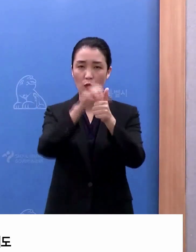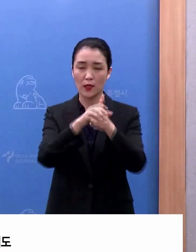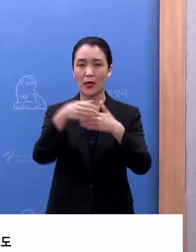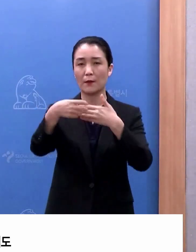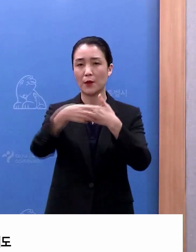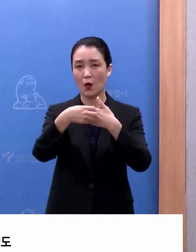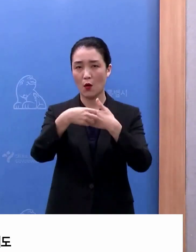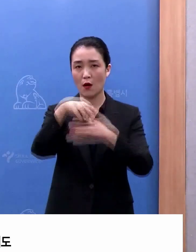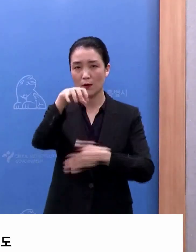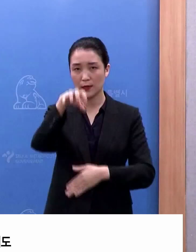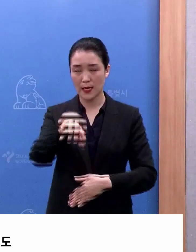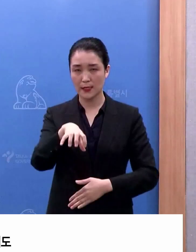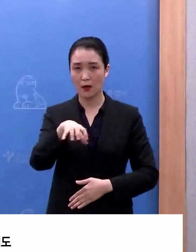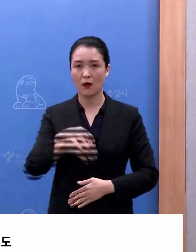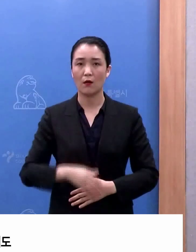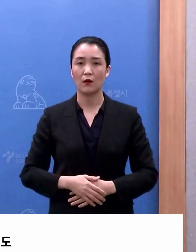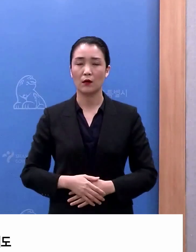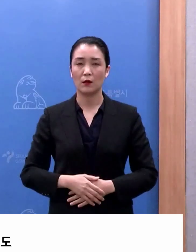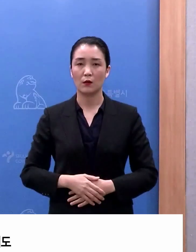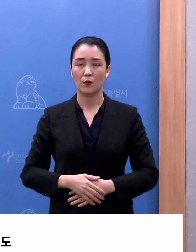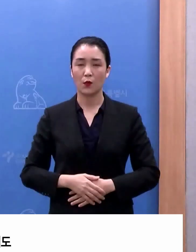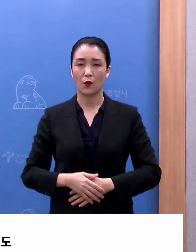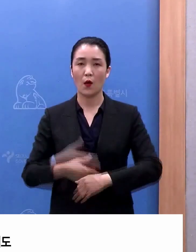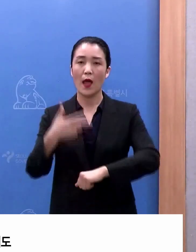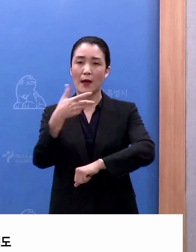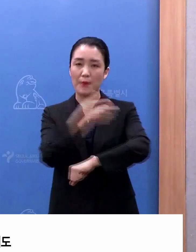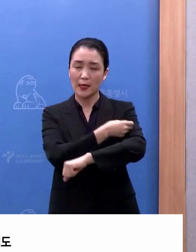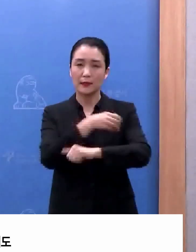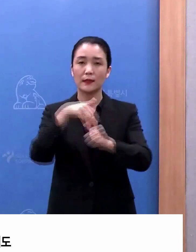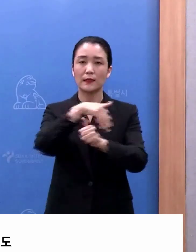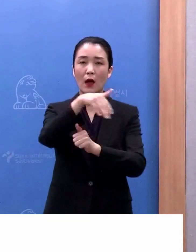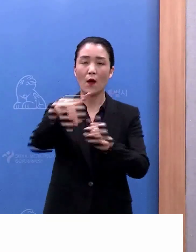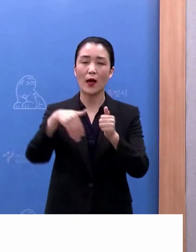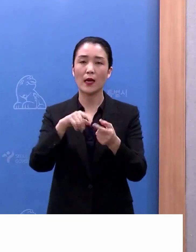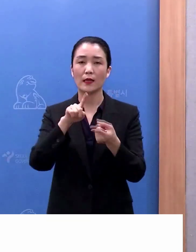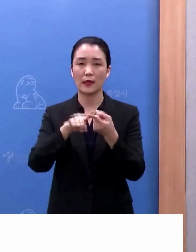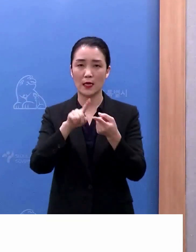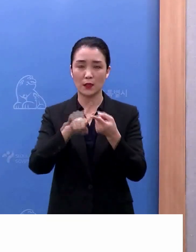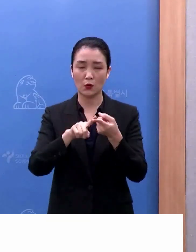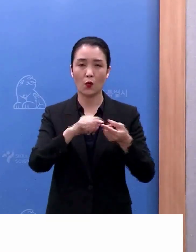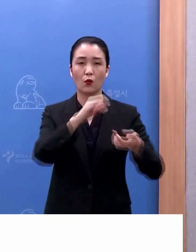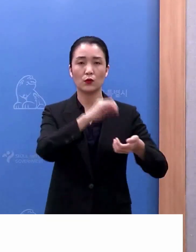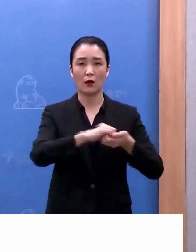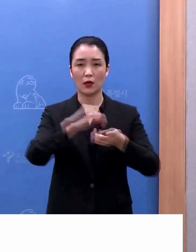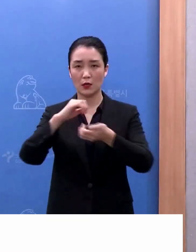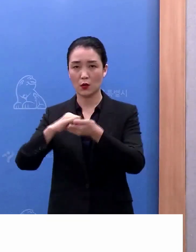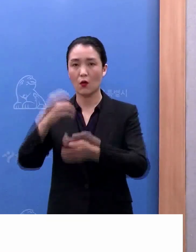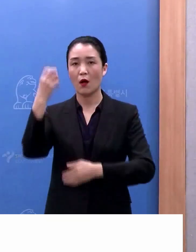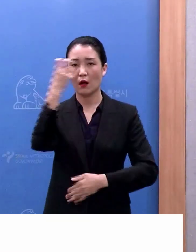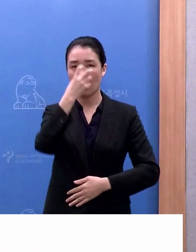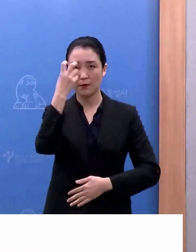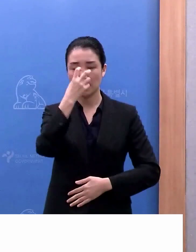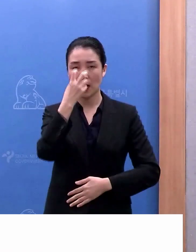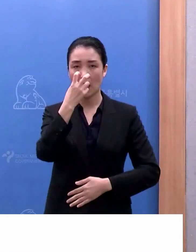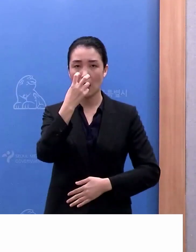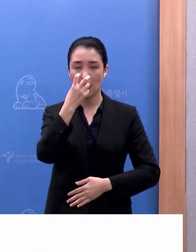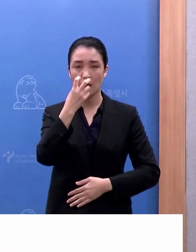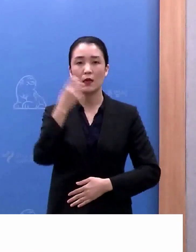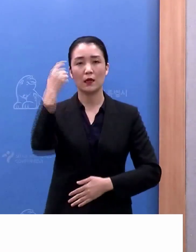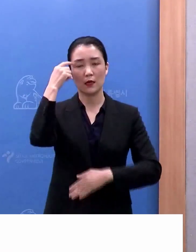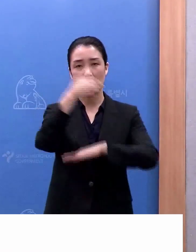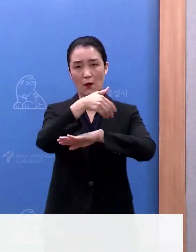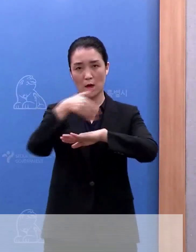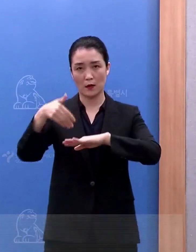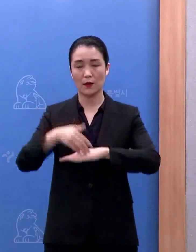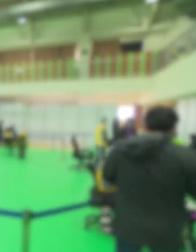내 유효기간 도래 백신 보유 현황 등에 대해서도 정기적으로 점검해 관리해 나가도록